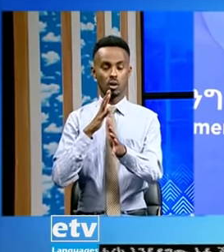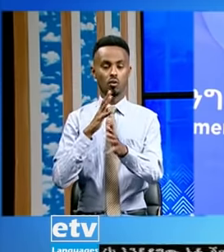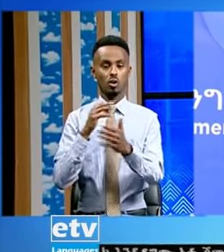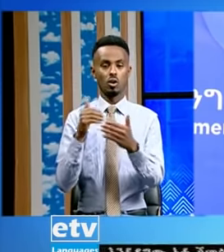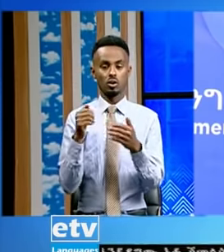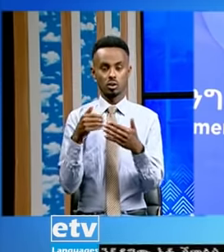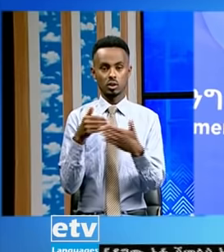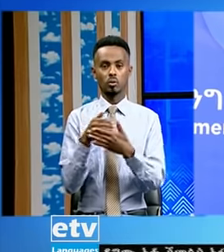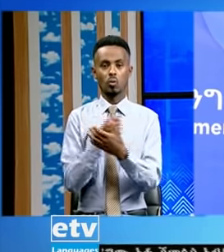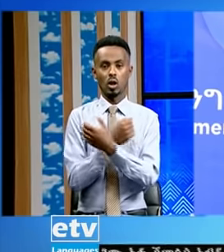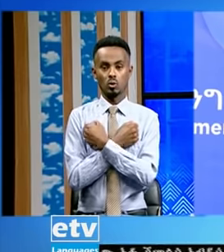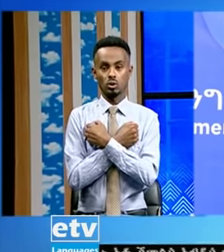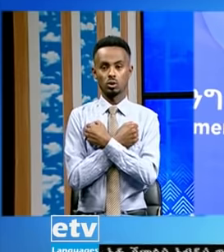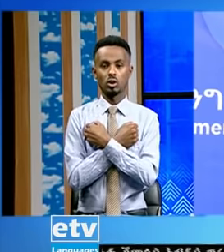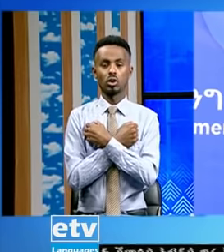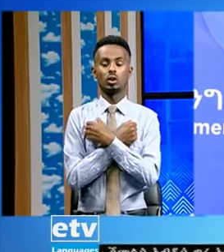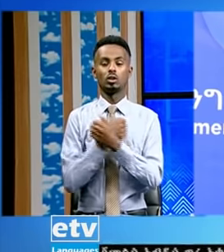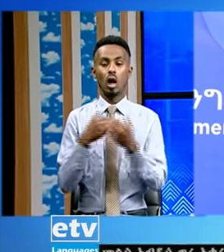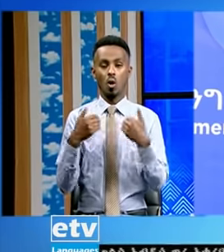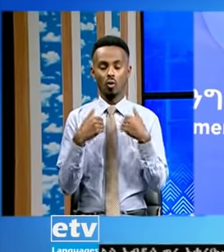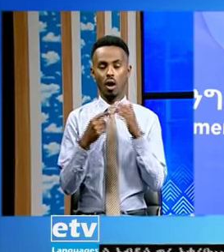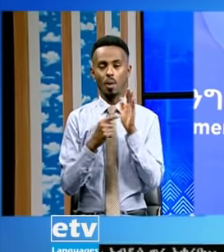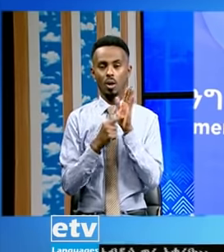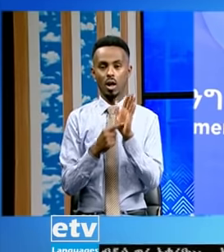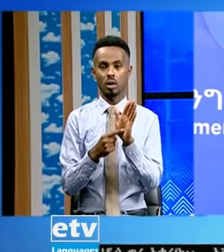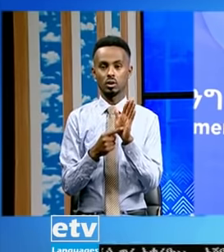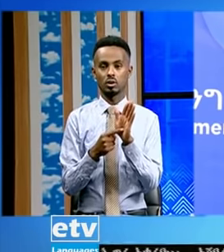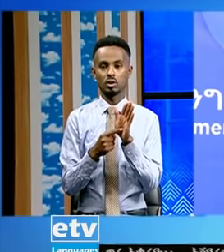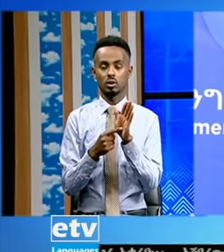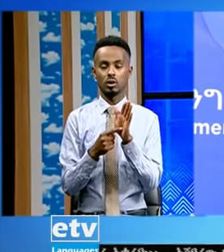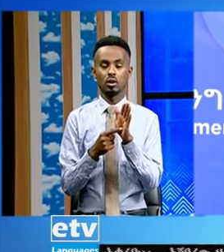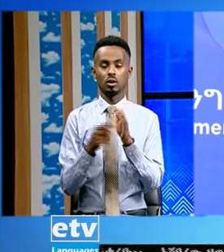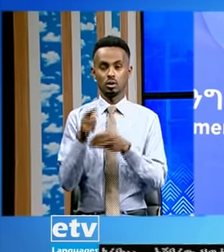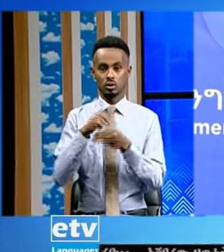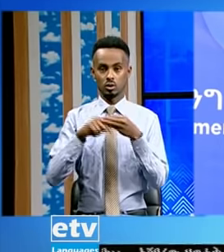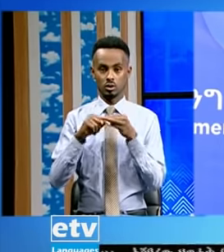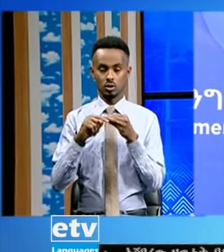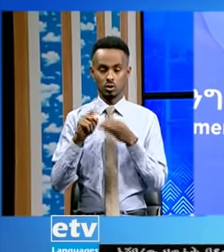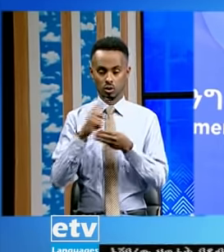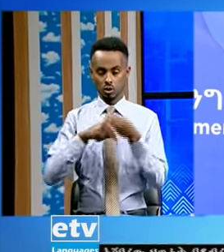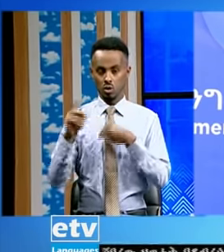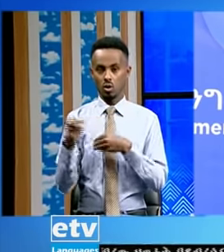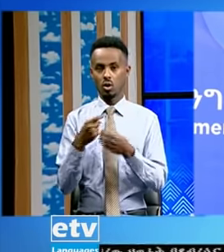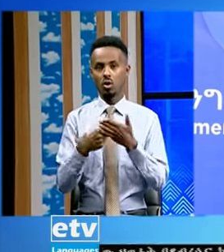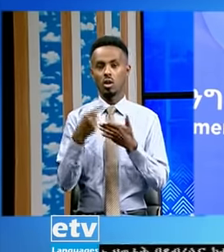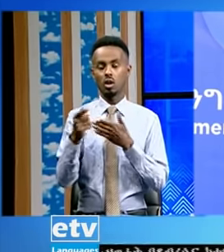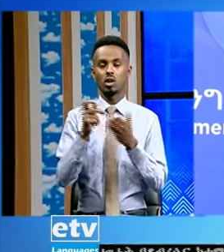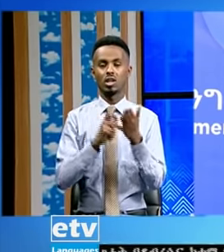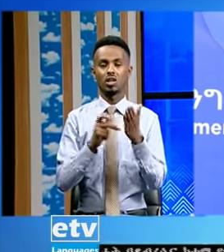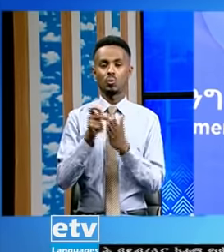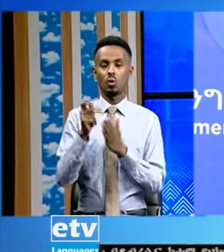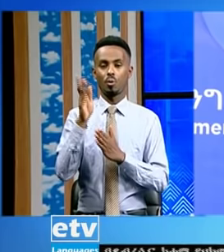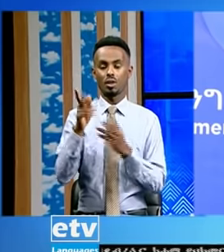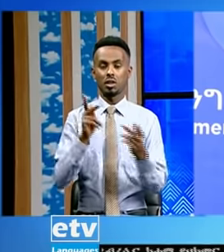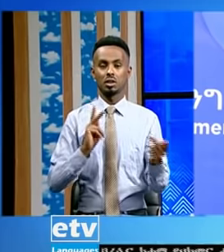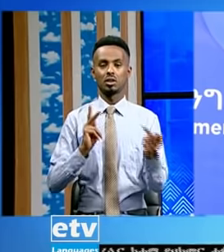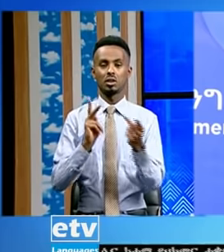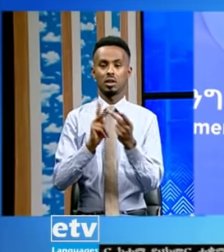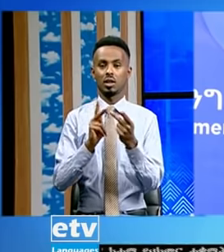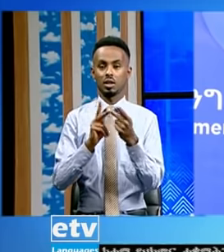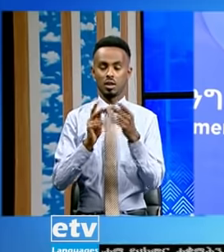ቅርብ ወዳጆች እንዳሏት አመላካች ስለሆነ ይህም እንደ ዲፕሎማሲያዊ